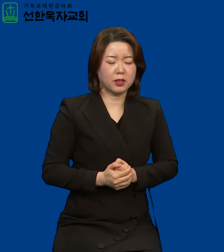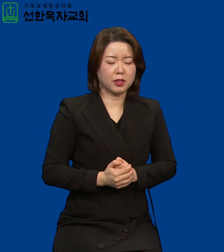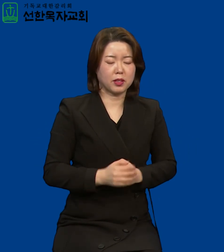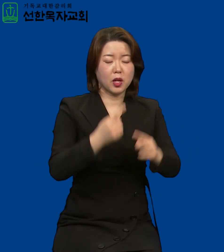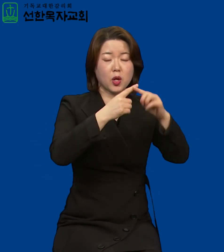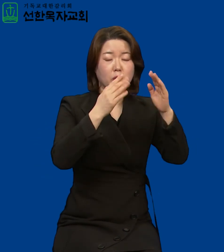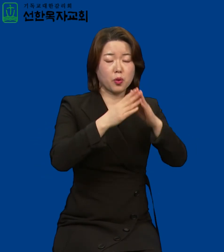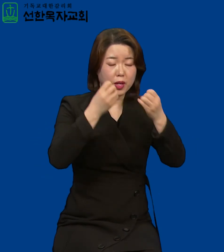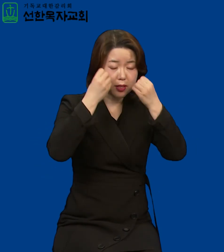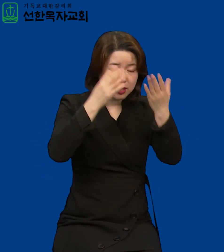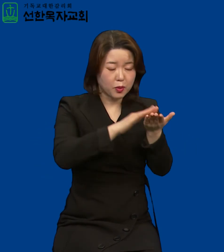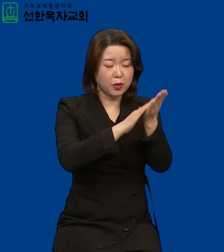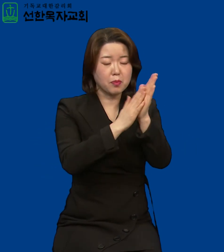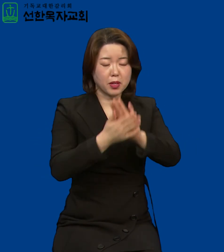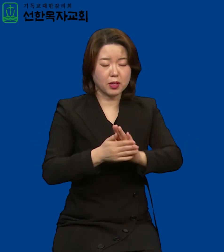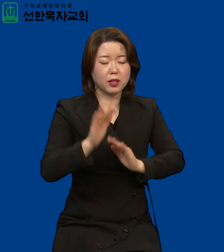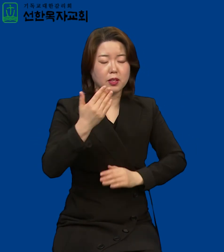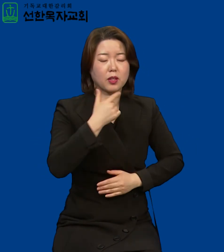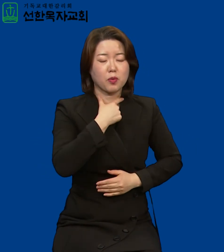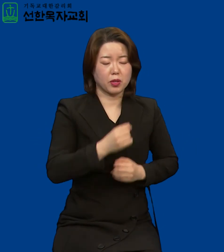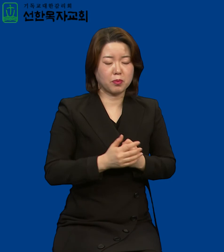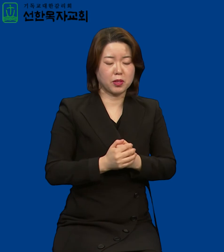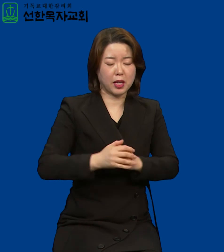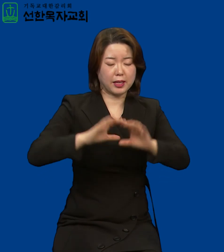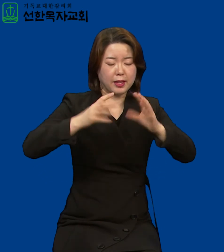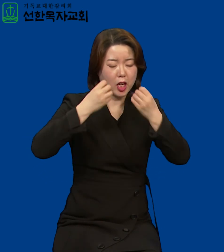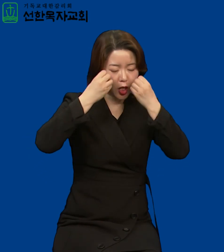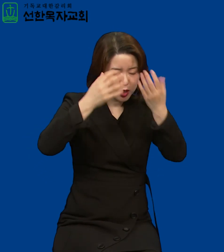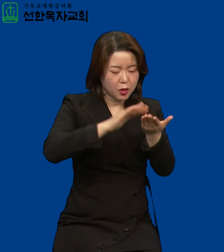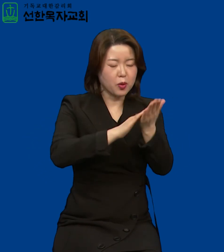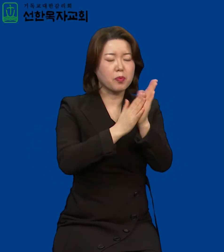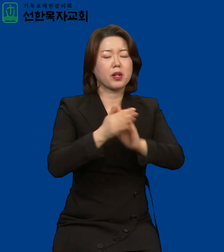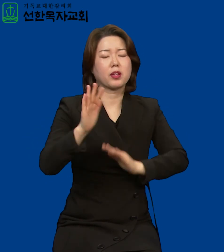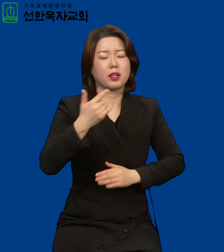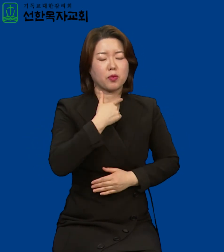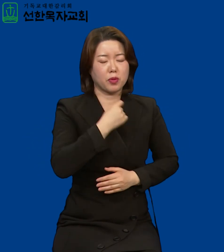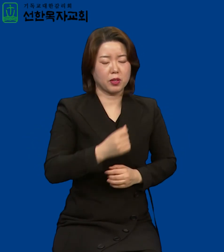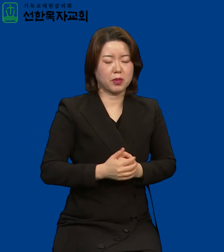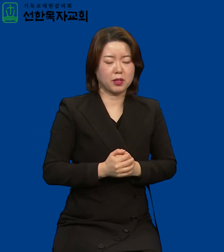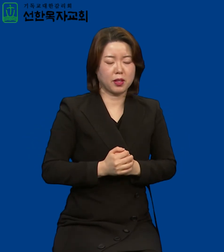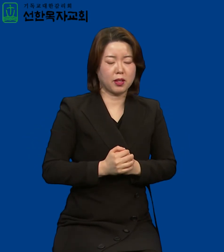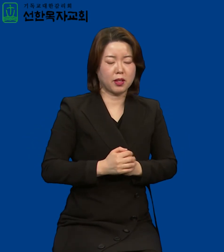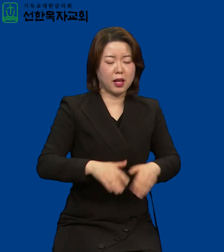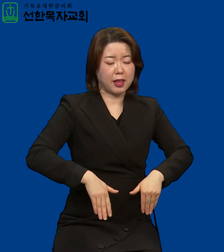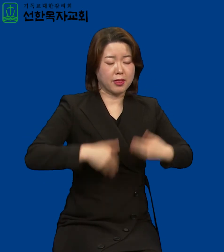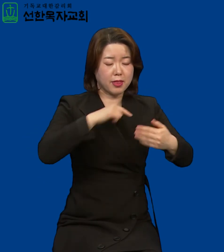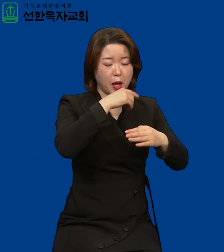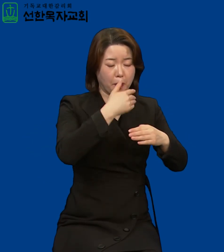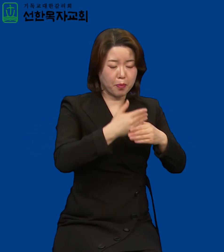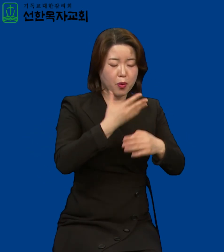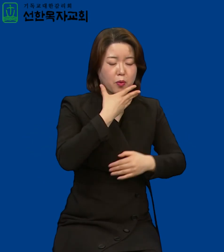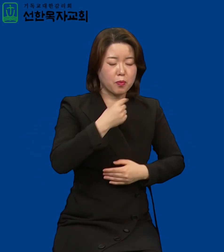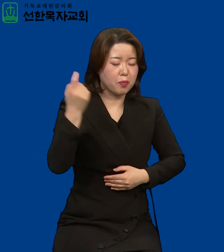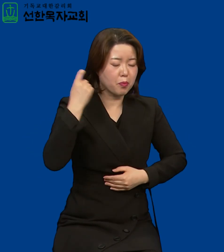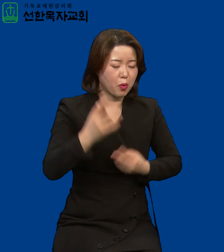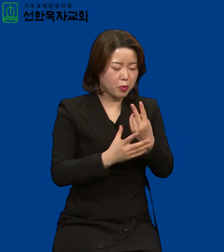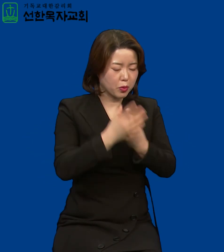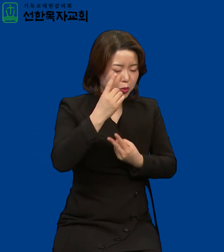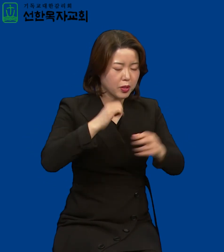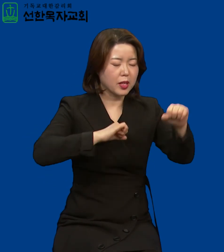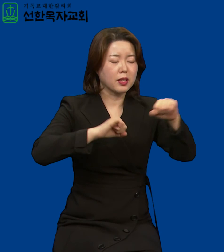교회가 새로워지게 되기 원합니다. 나라가 새로워지게 되기를 원합니다. 남북이 복음으로 통일되는